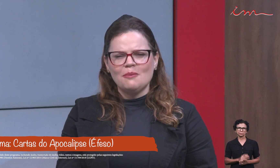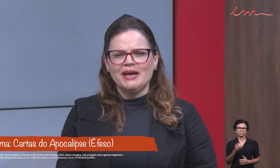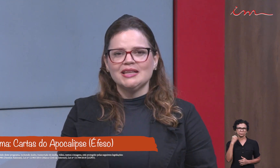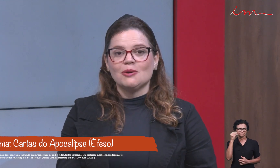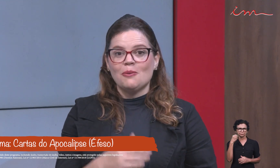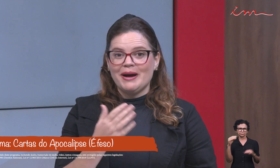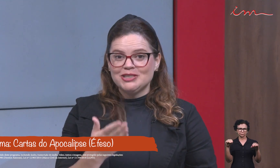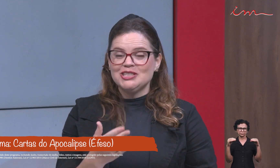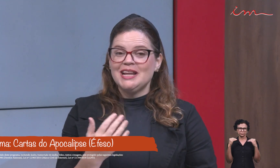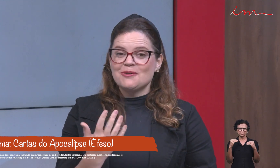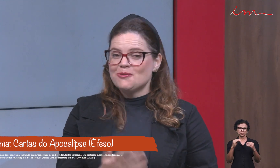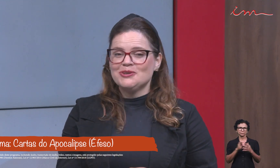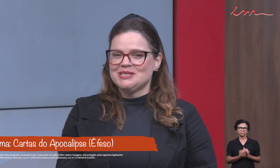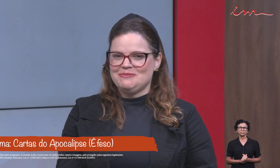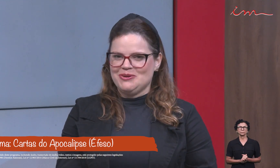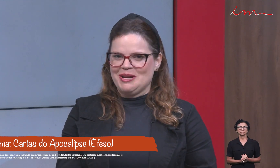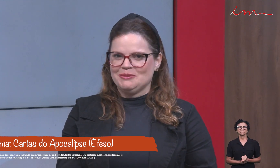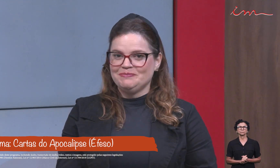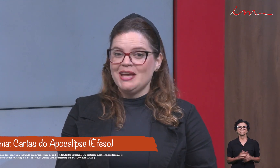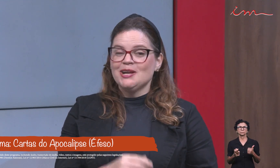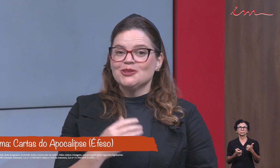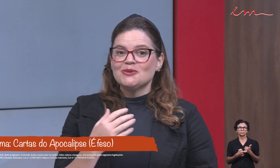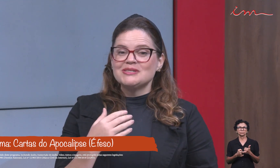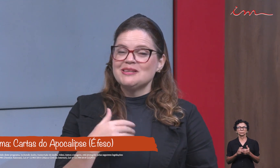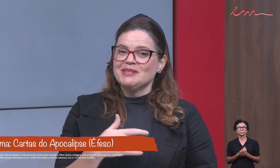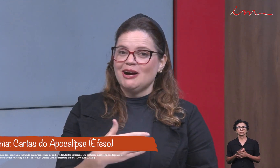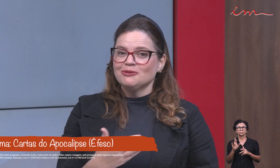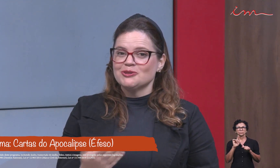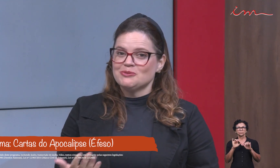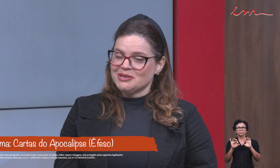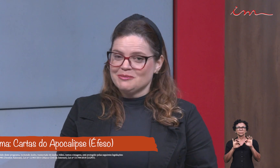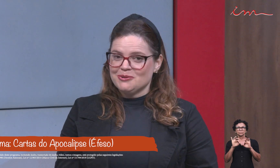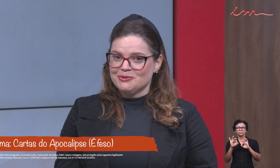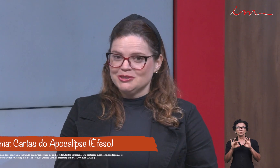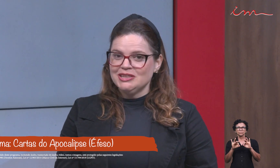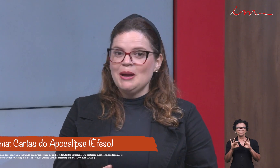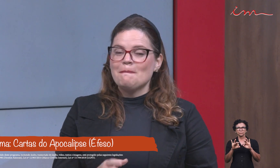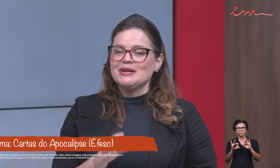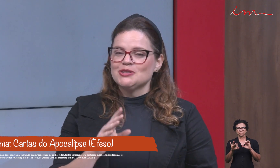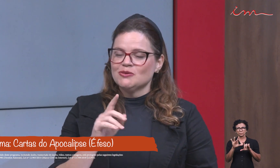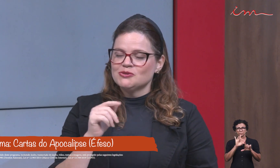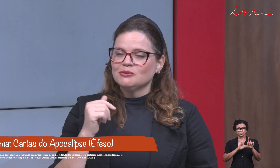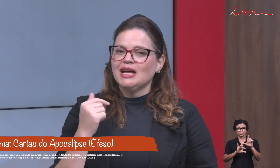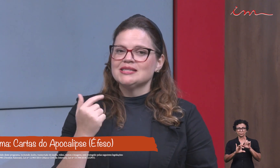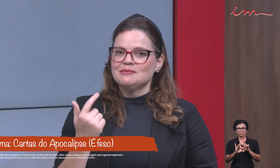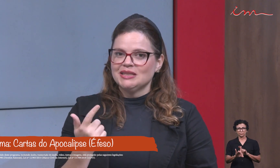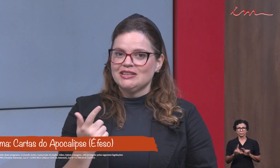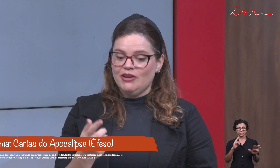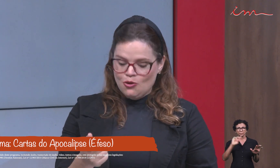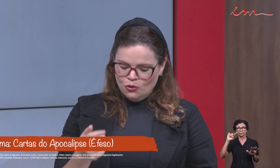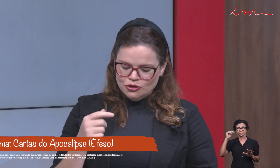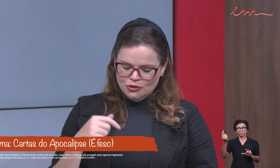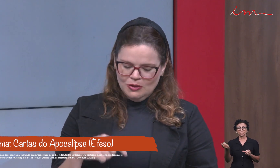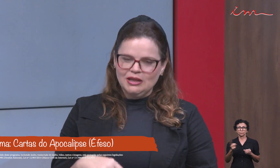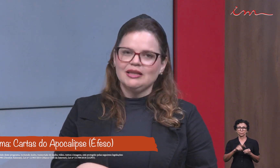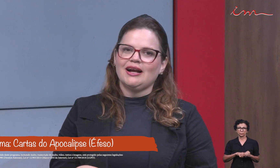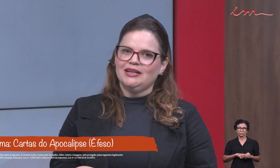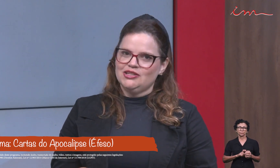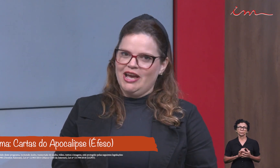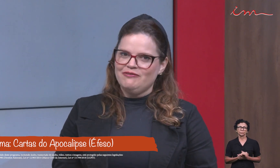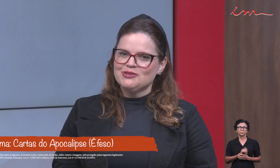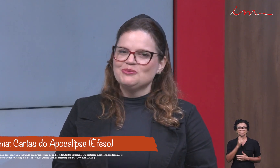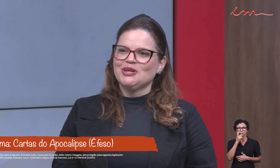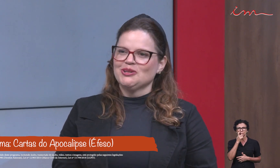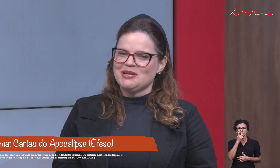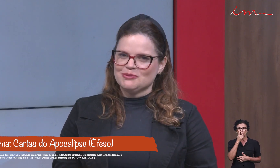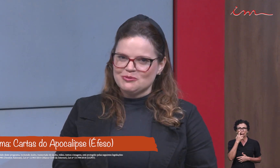experiência. Comenta, compartilha, curte esse programa. Nós vamos terminar o nosso programa hoje, mas nós vamos voltar semana que vem, continuando ele na carta